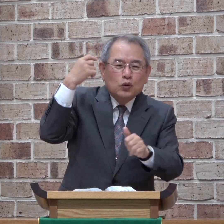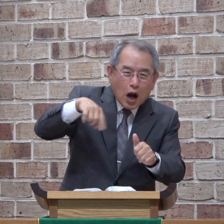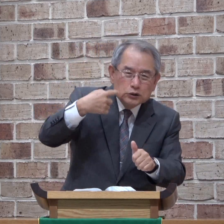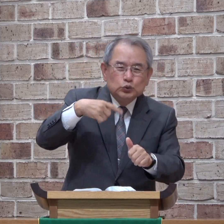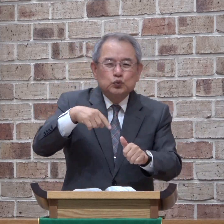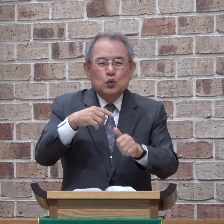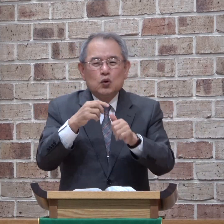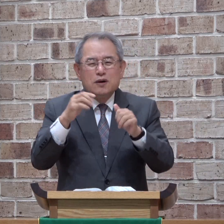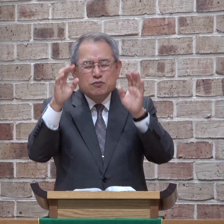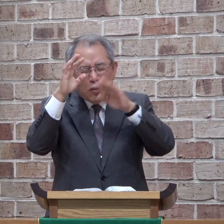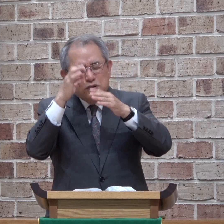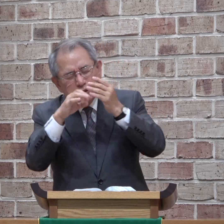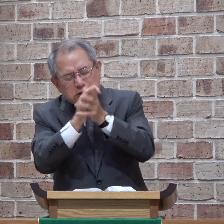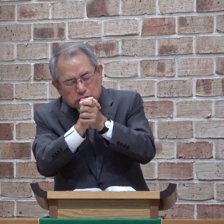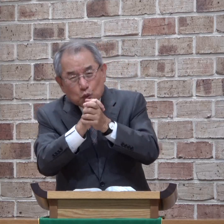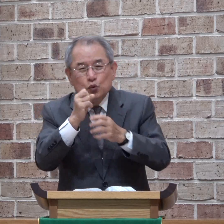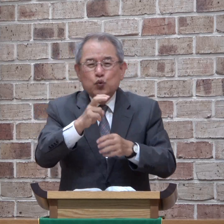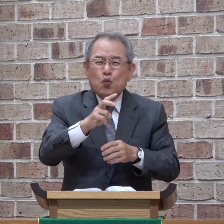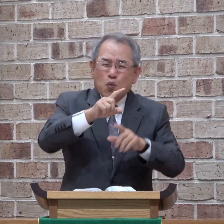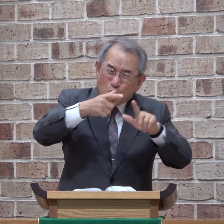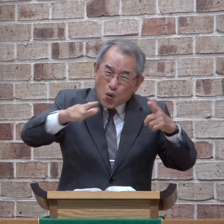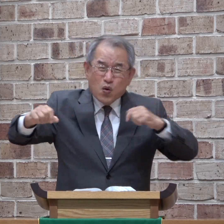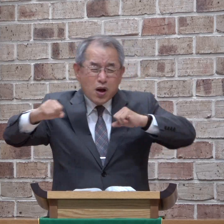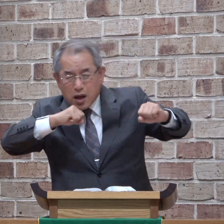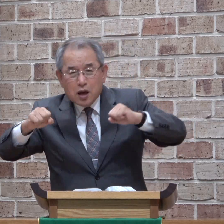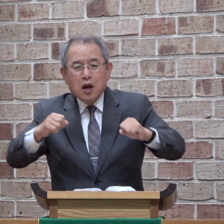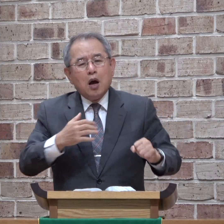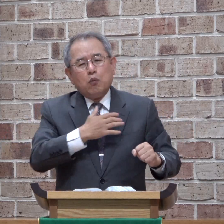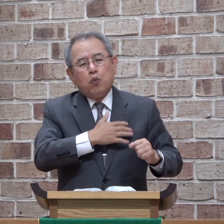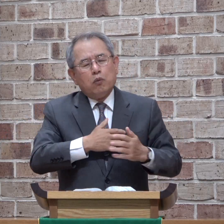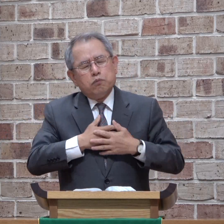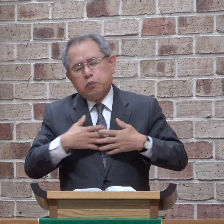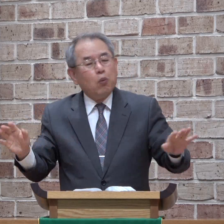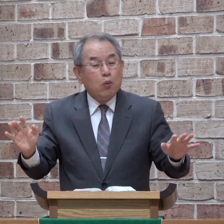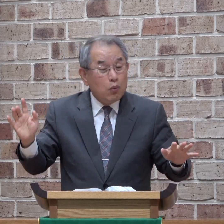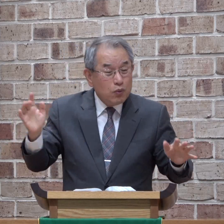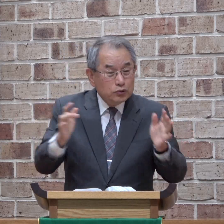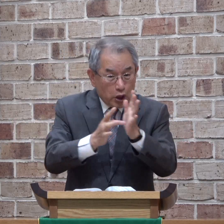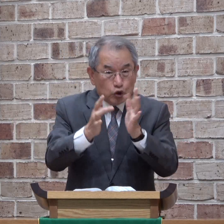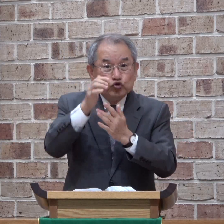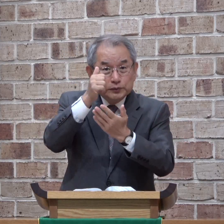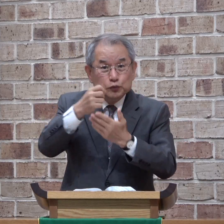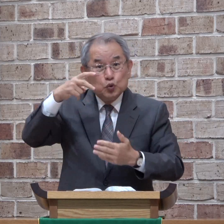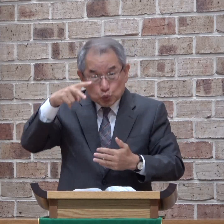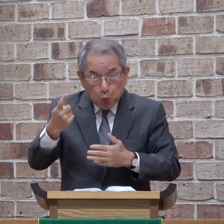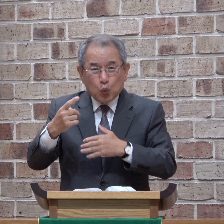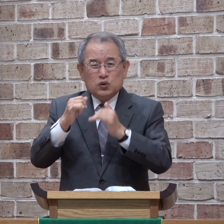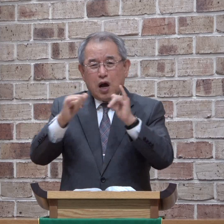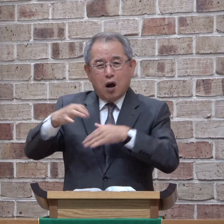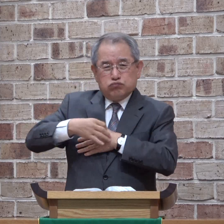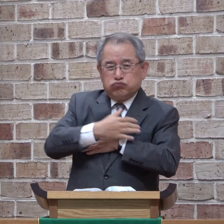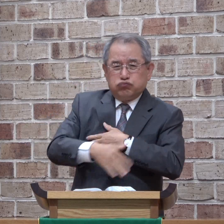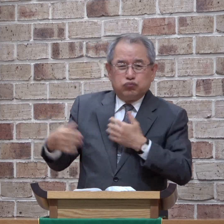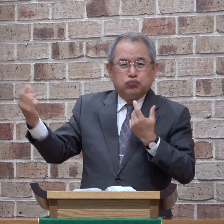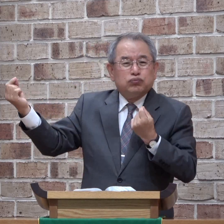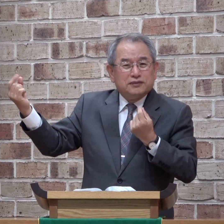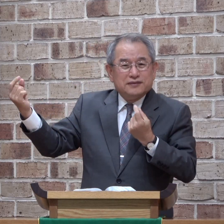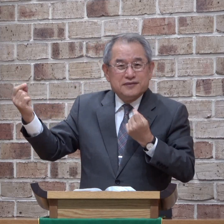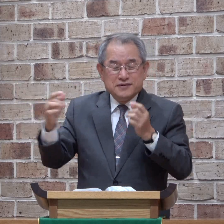설교하시고 가르치시고 기도하시고 기적을 행하시고 예수님의 육신은 지치셨을 겁니다. 예수님도